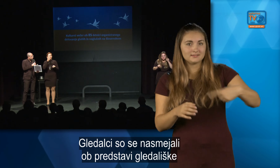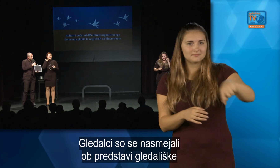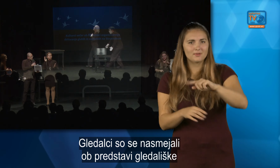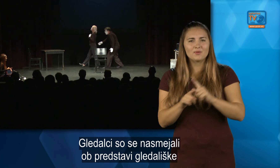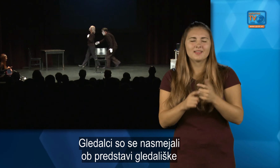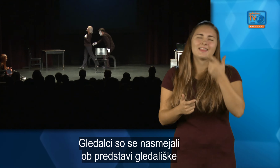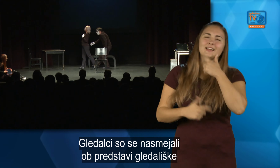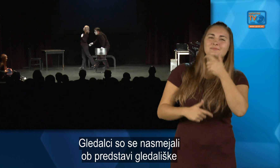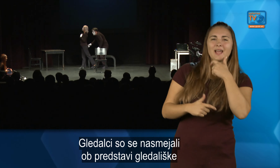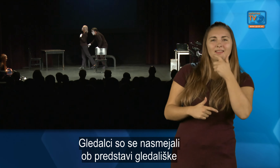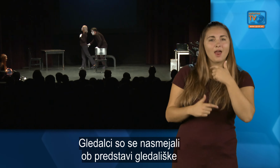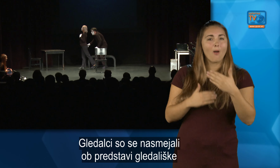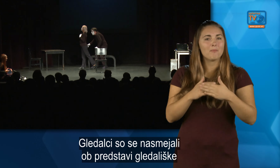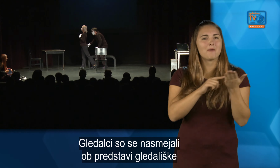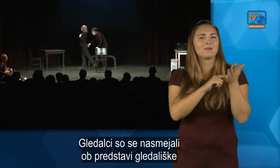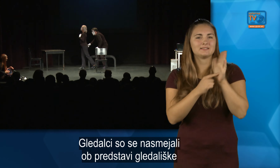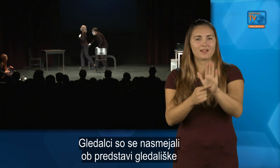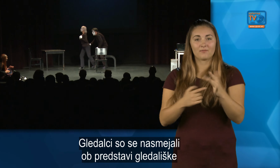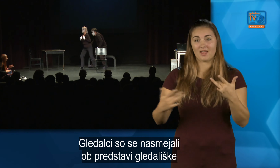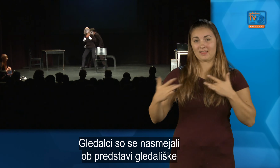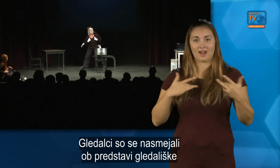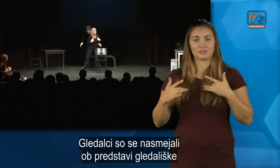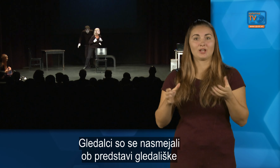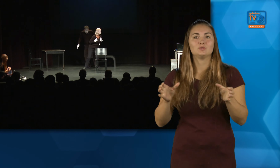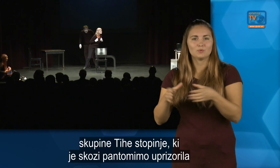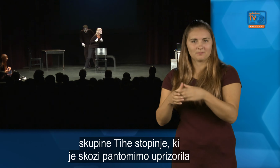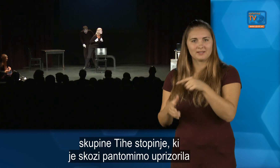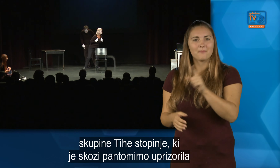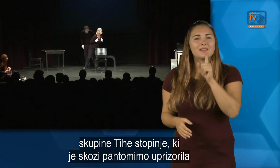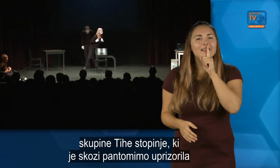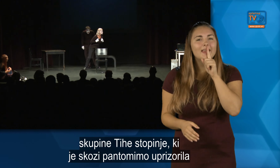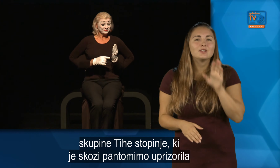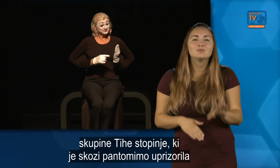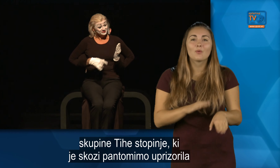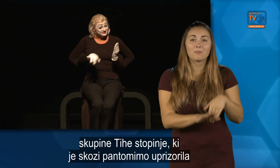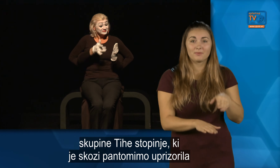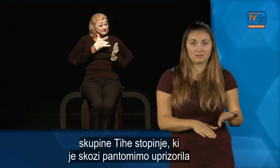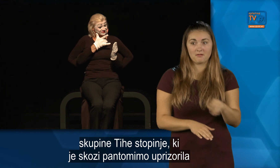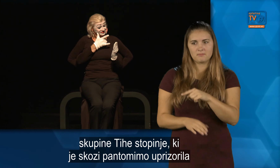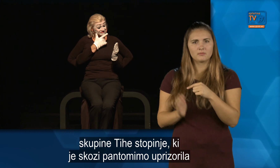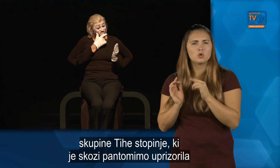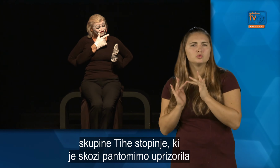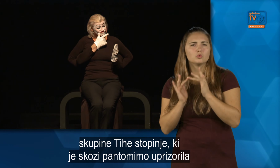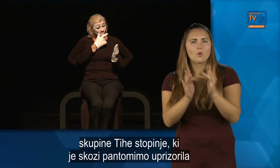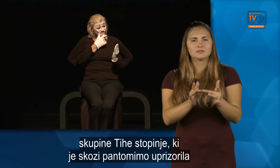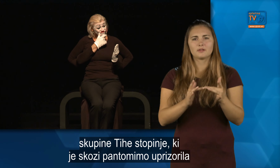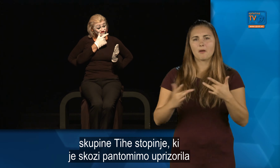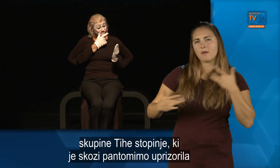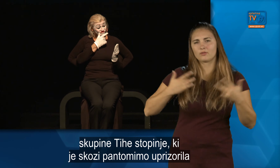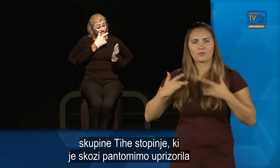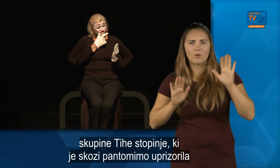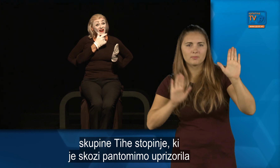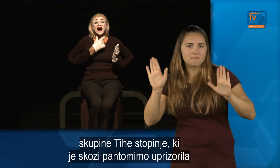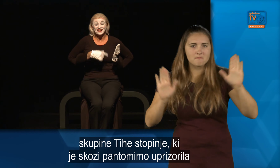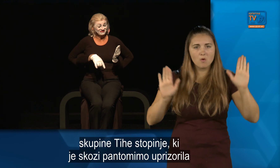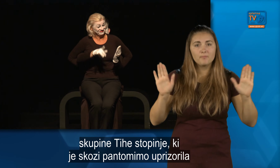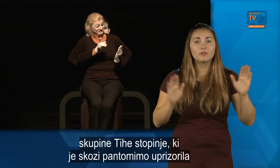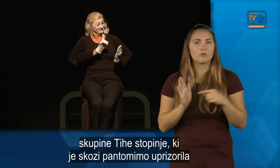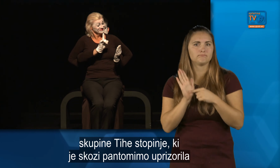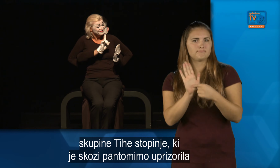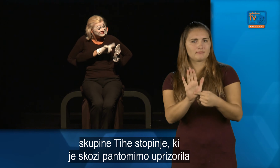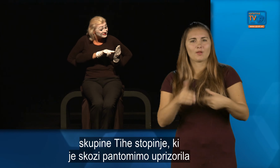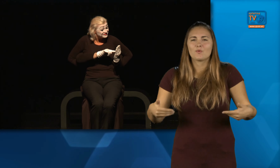Gledalci so se nasmejali ob predstavi gledališke skupine Tihe stopinje, ki je skozi pantomimo uprizorila komično